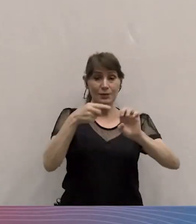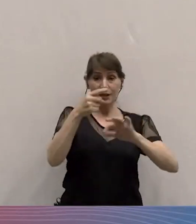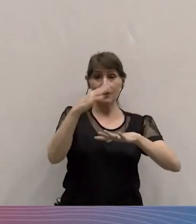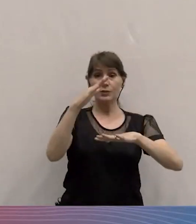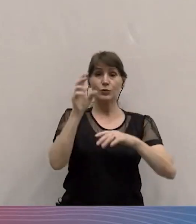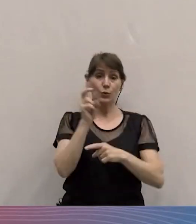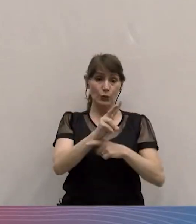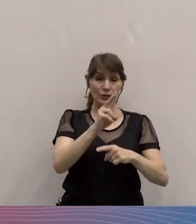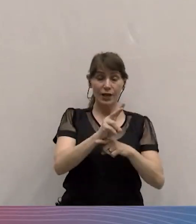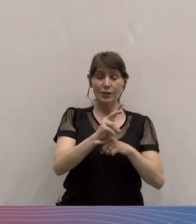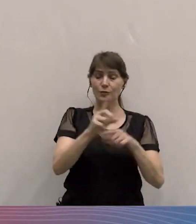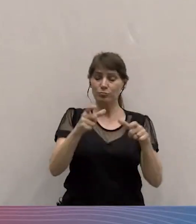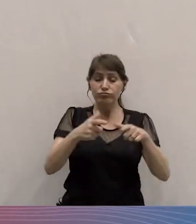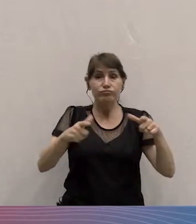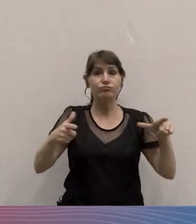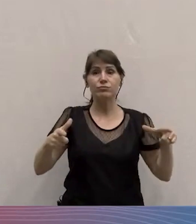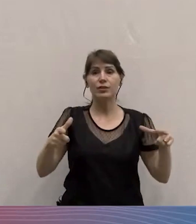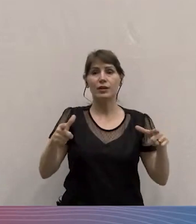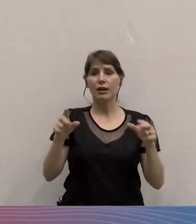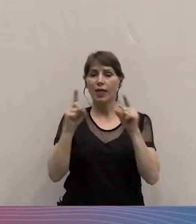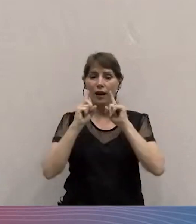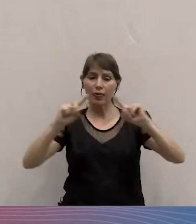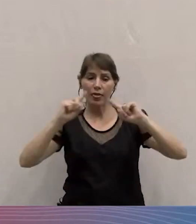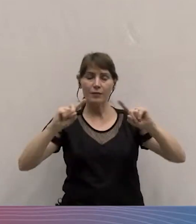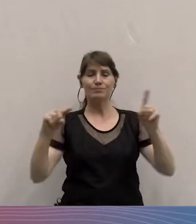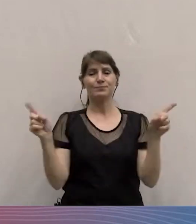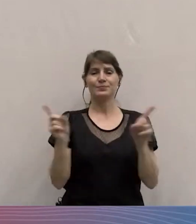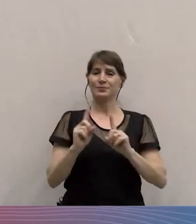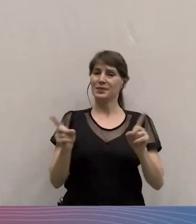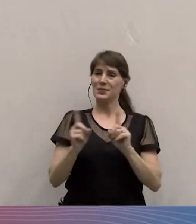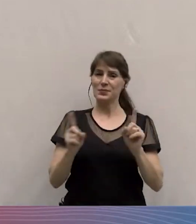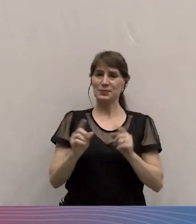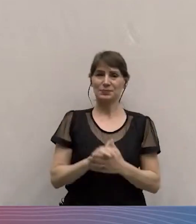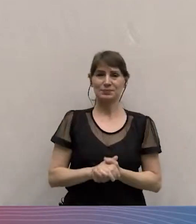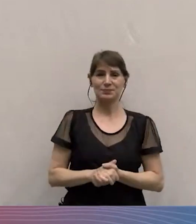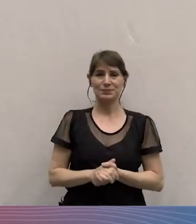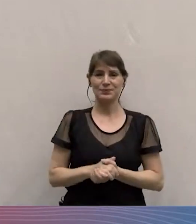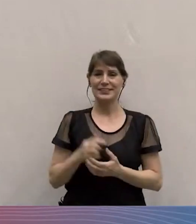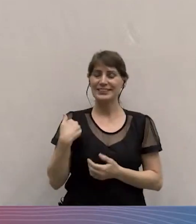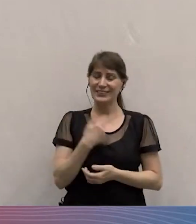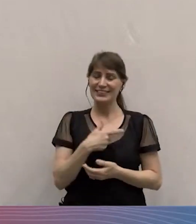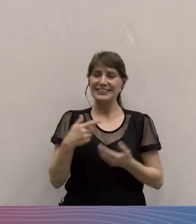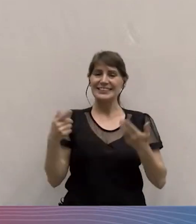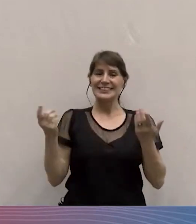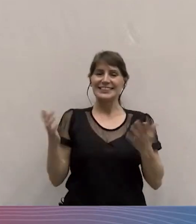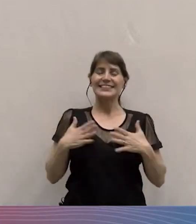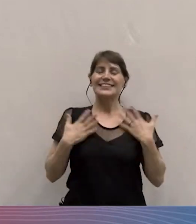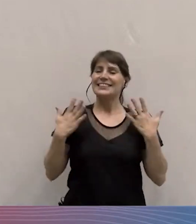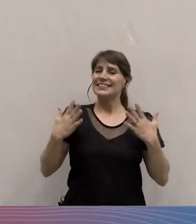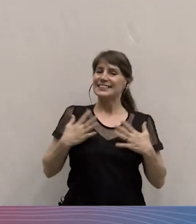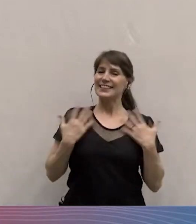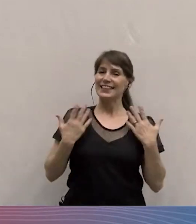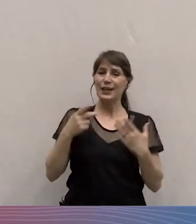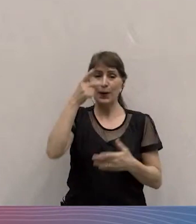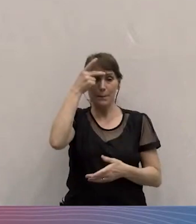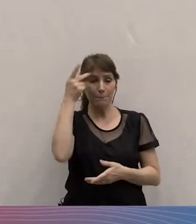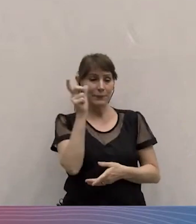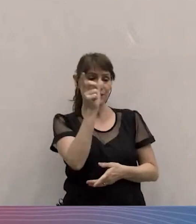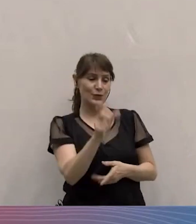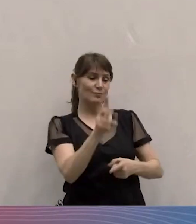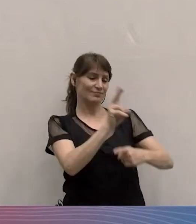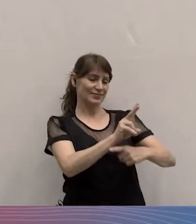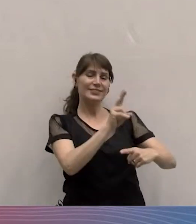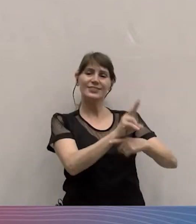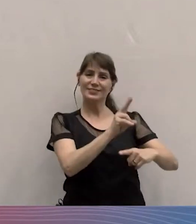a Deus, não reclamamos com isso. Essa é a nossa alegria, poder cuidar das pessoas,